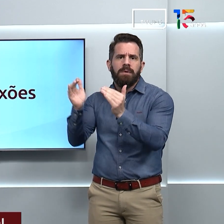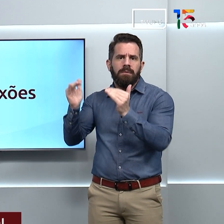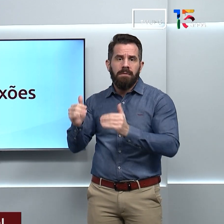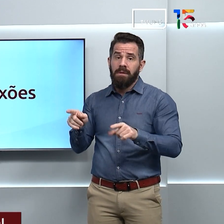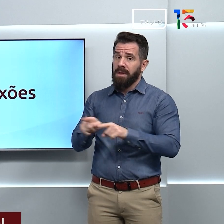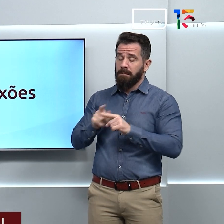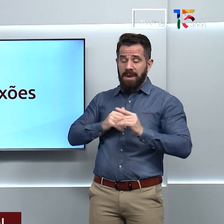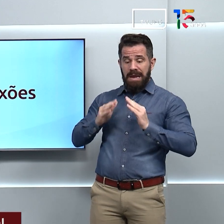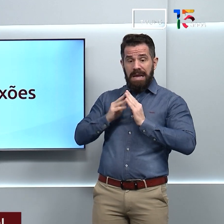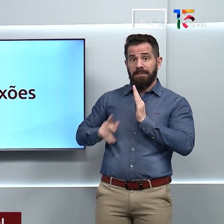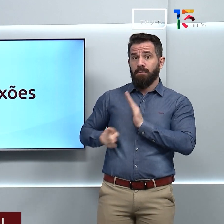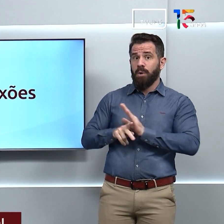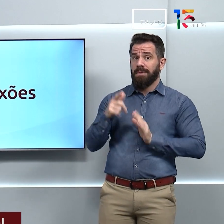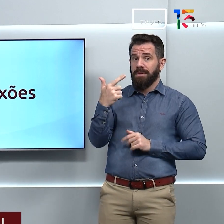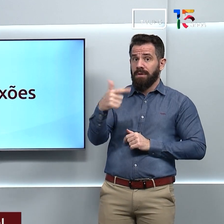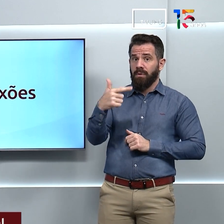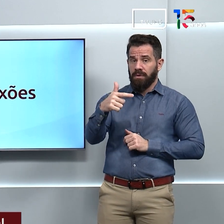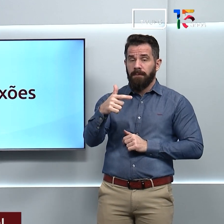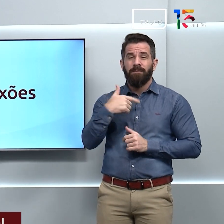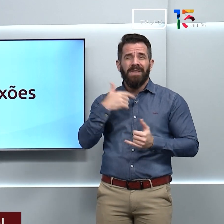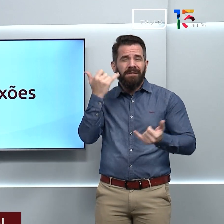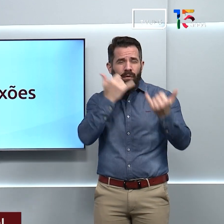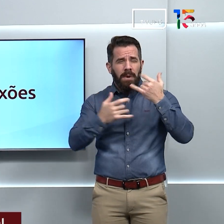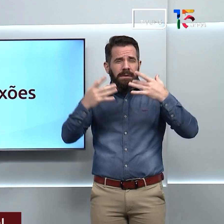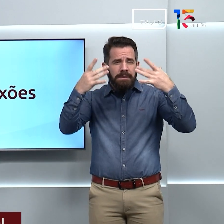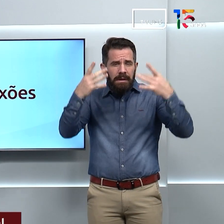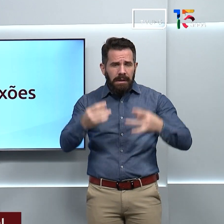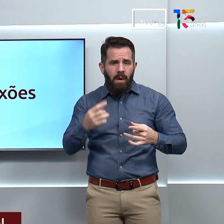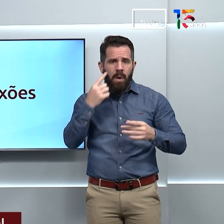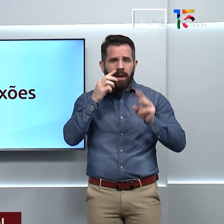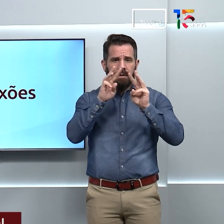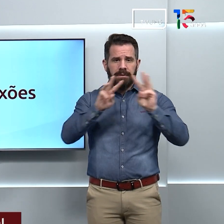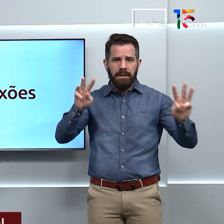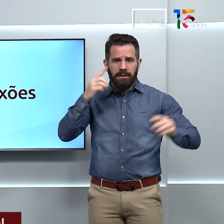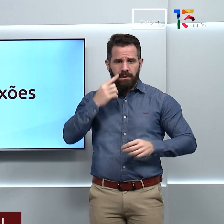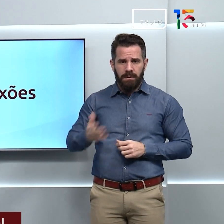informações, acesse o site que já está aqui na sua tela,